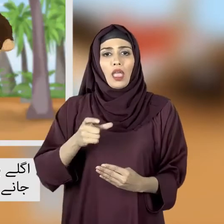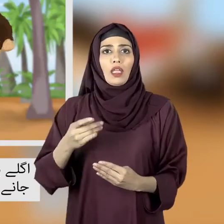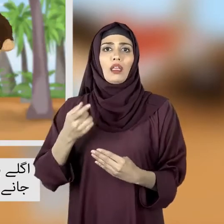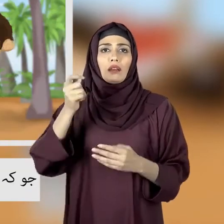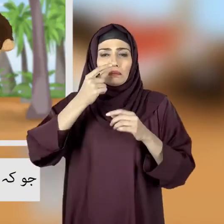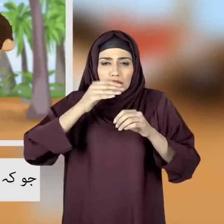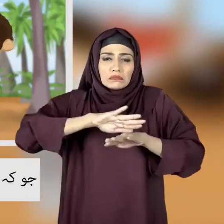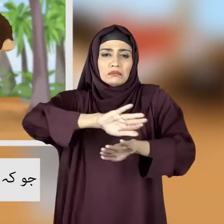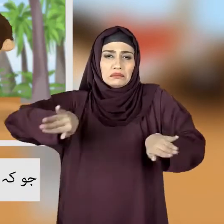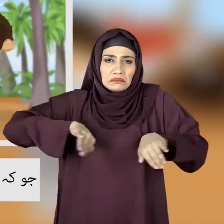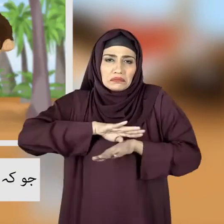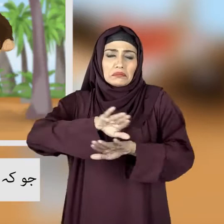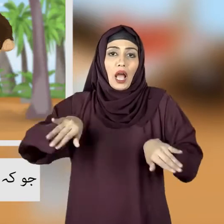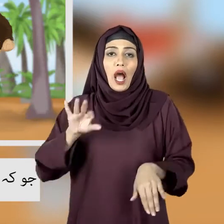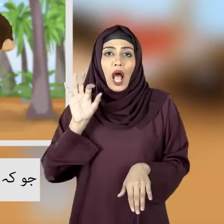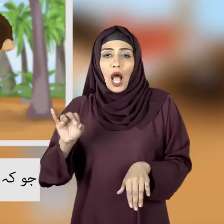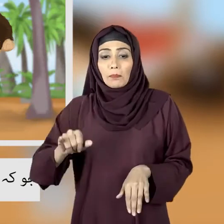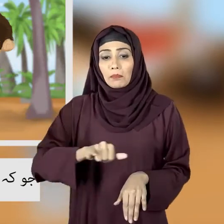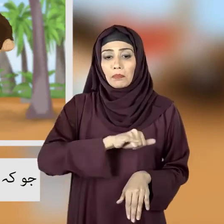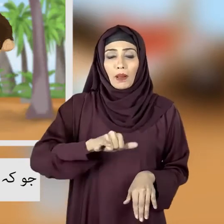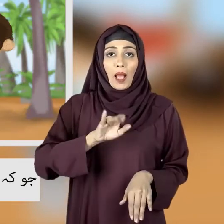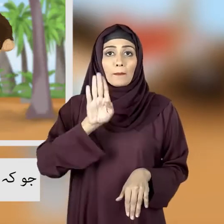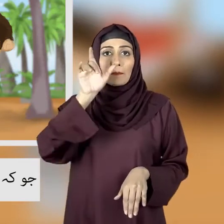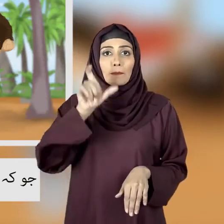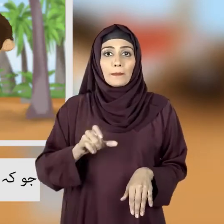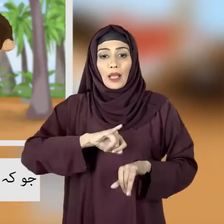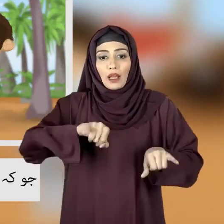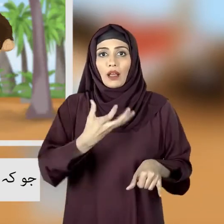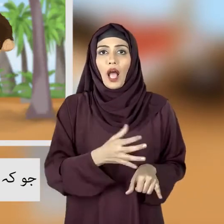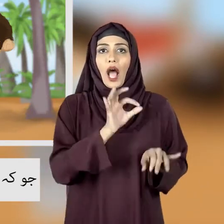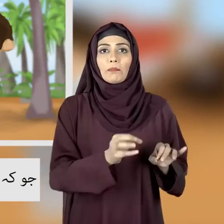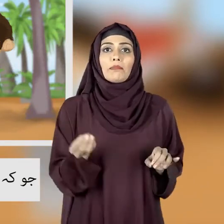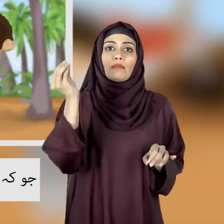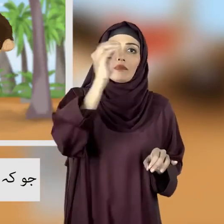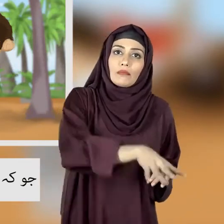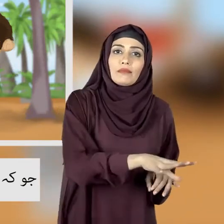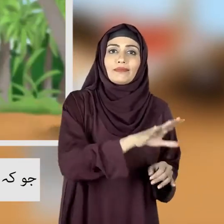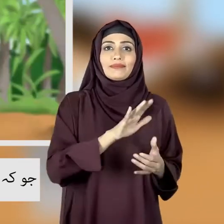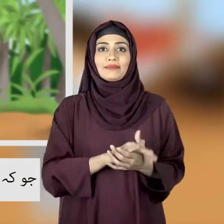تھی جو کہ تیرتے ہوئے اسی جانب آئی جہاں بلال رہتا تھا۔